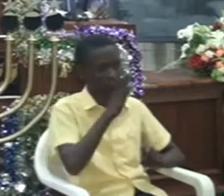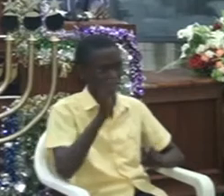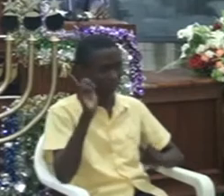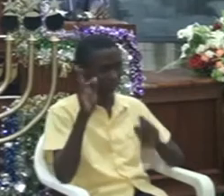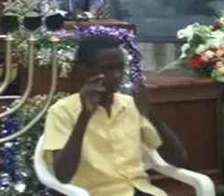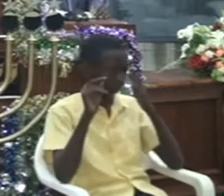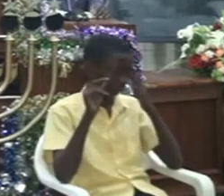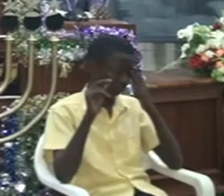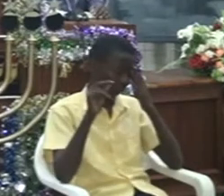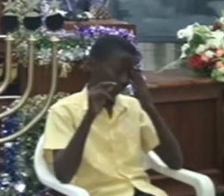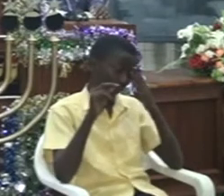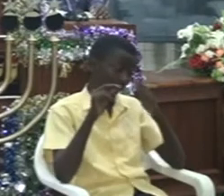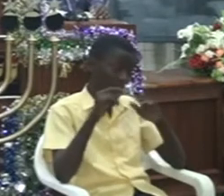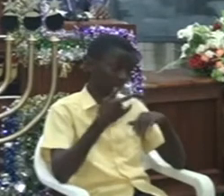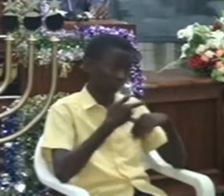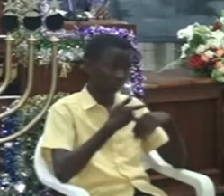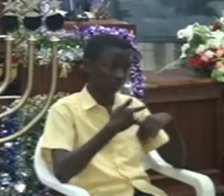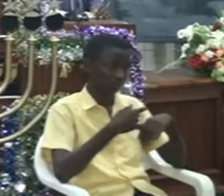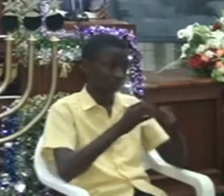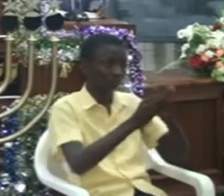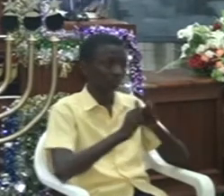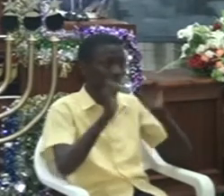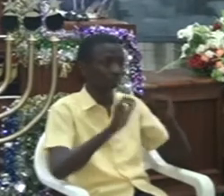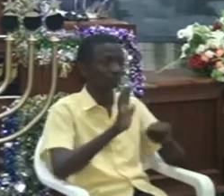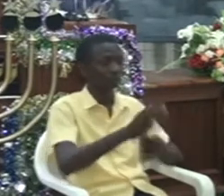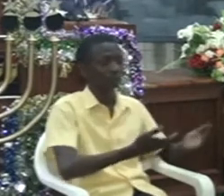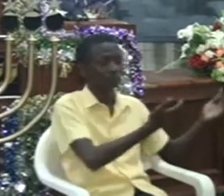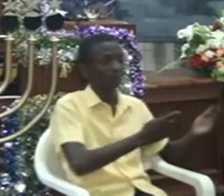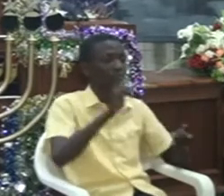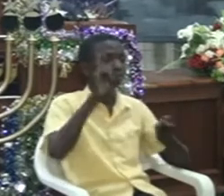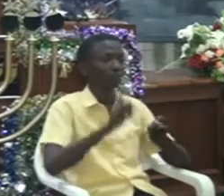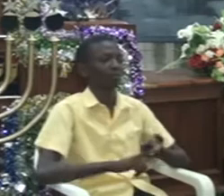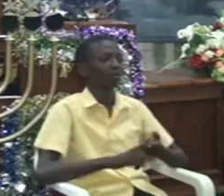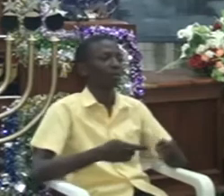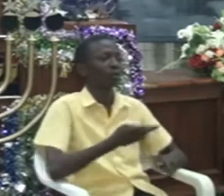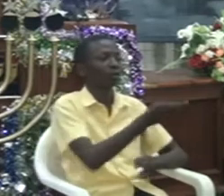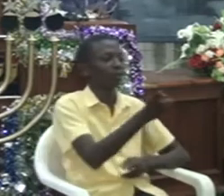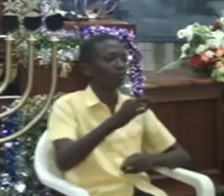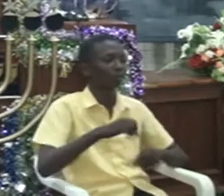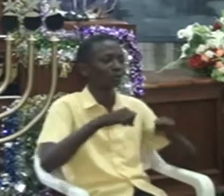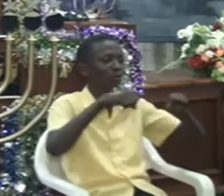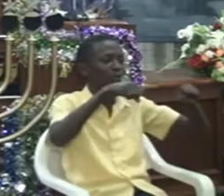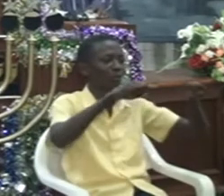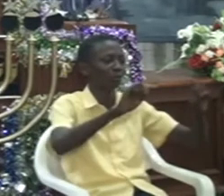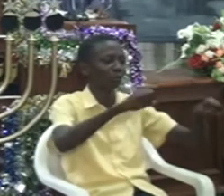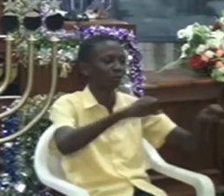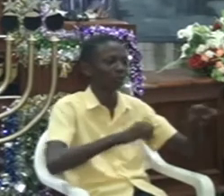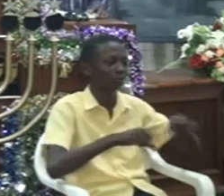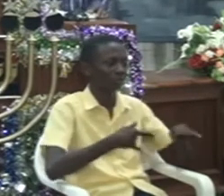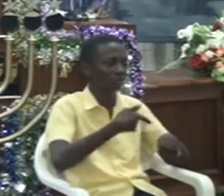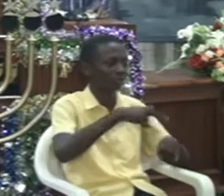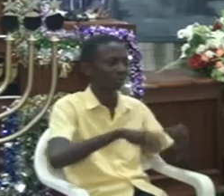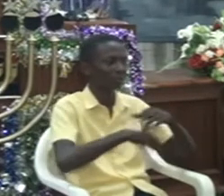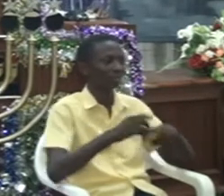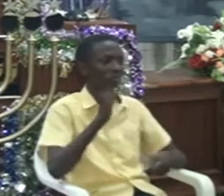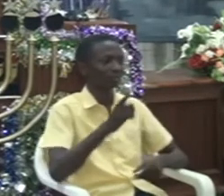Unasema oi haiko njoo ile njia. Mama pala mnyoro kwa chikudu. Au utamfikisha tapa ku masanga njia chukudu. Parce que s'il va là-bas, parce que kama